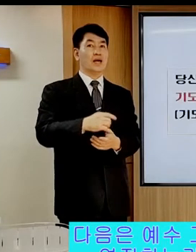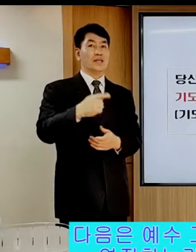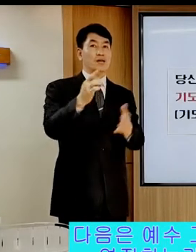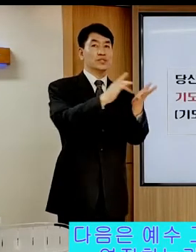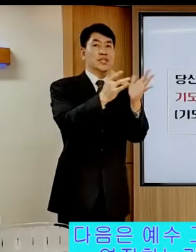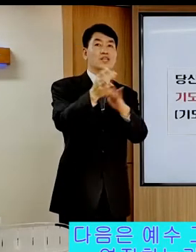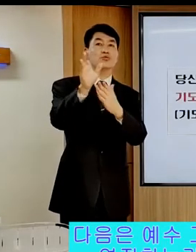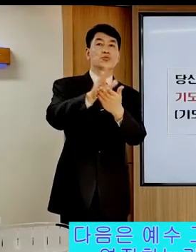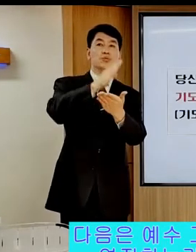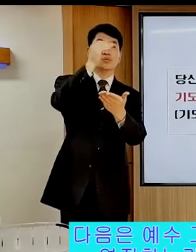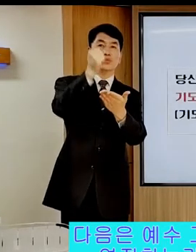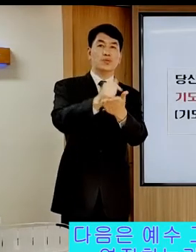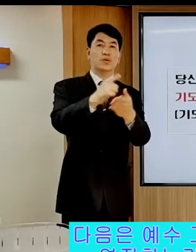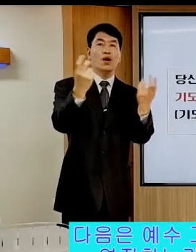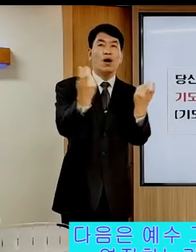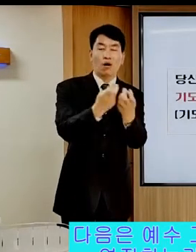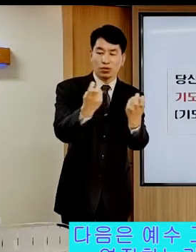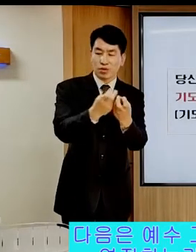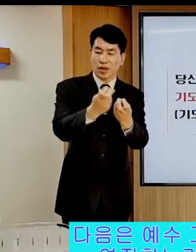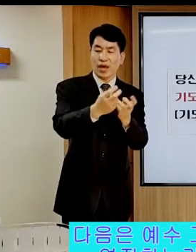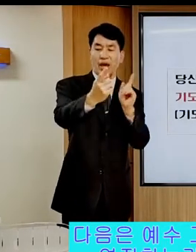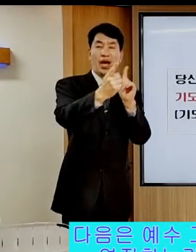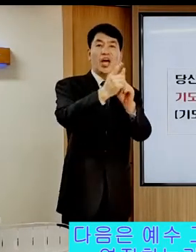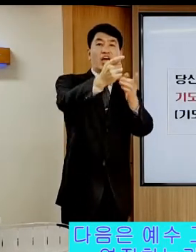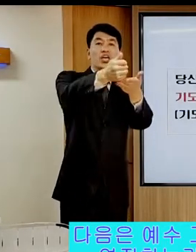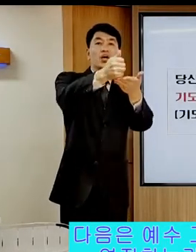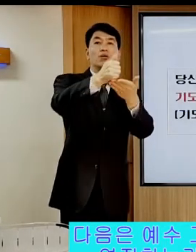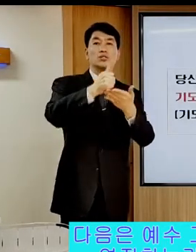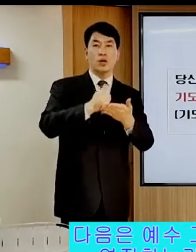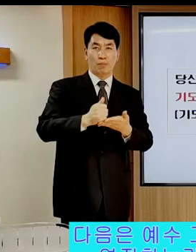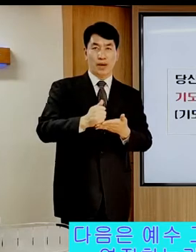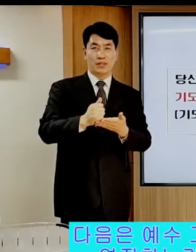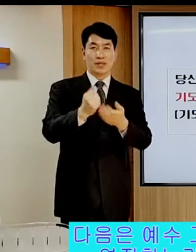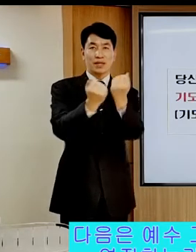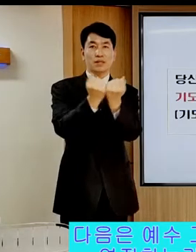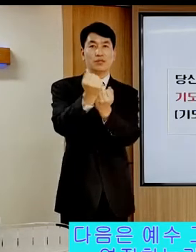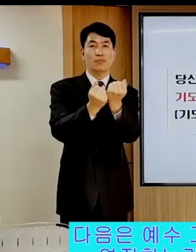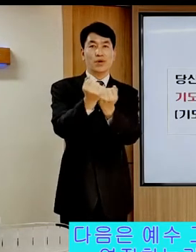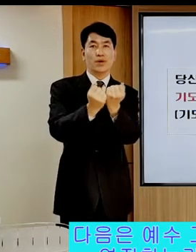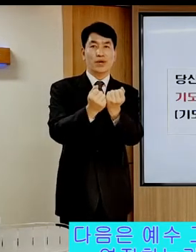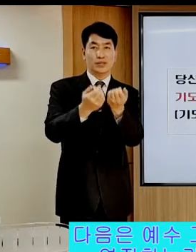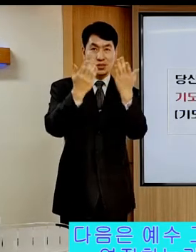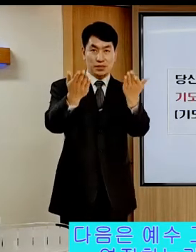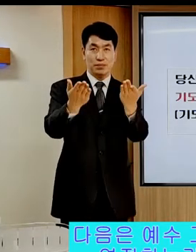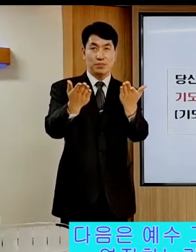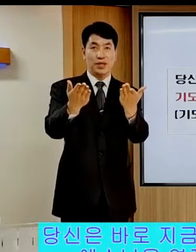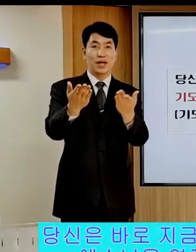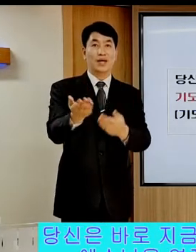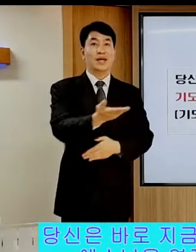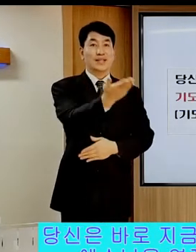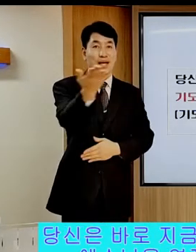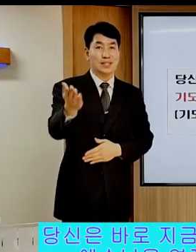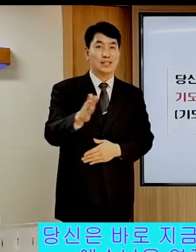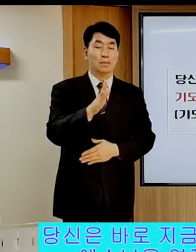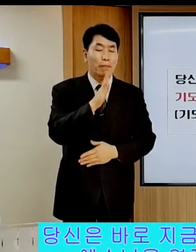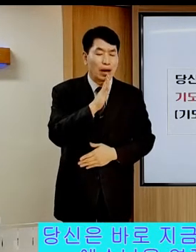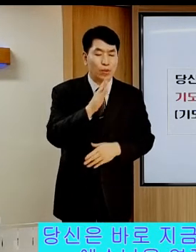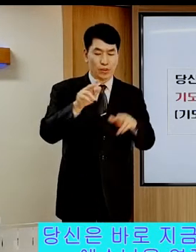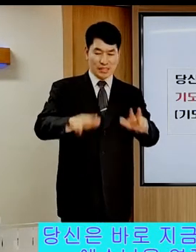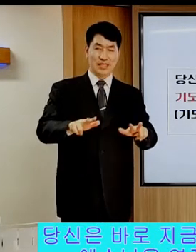다음은 예수 그리스도를 어떻게 영접하는가를 설명합니다. 당신은 바로 지금